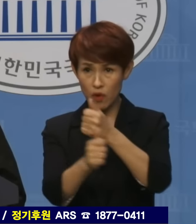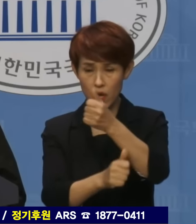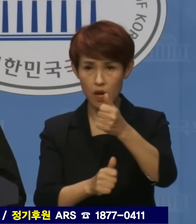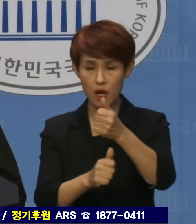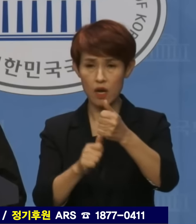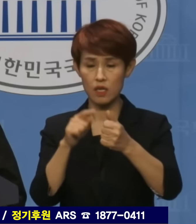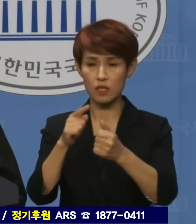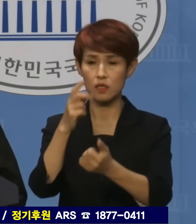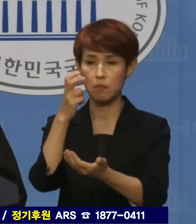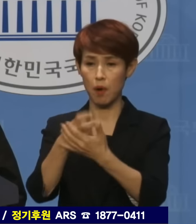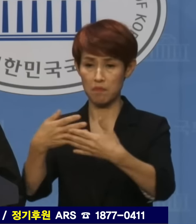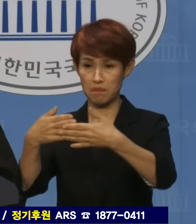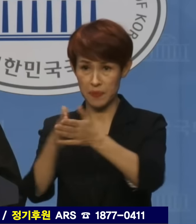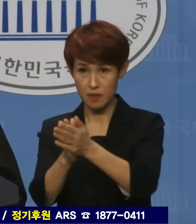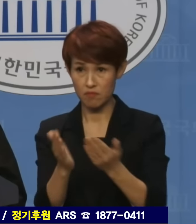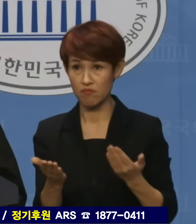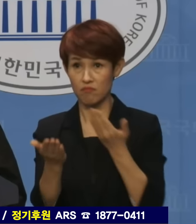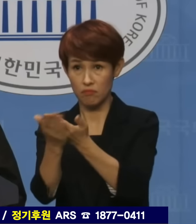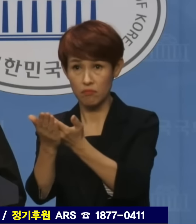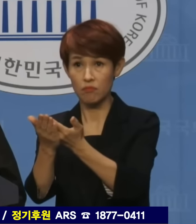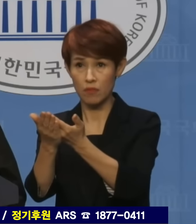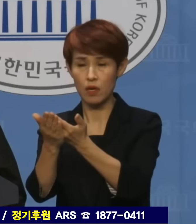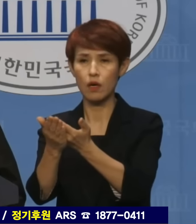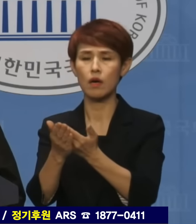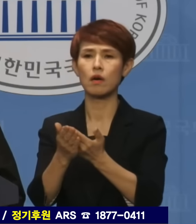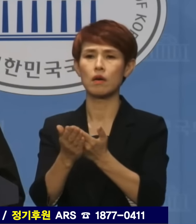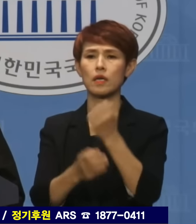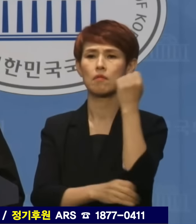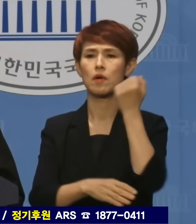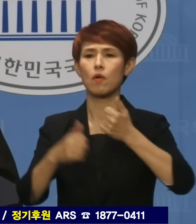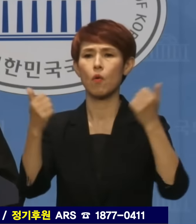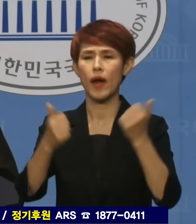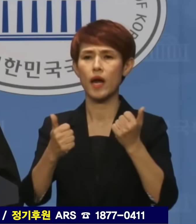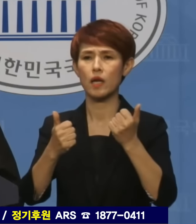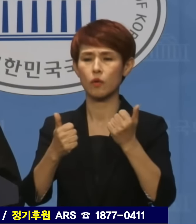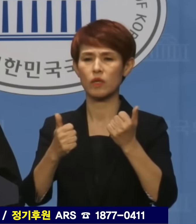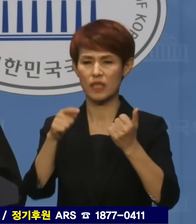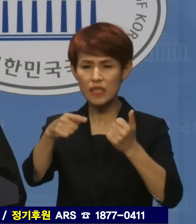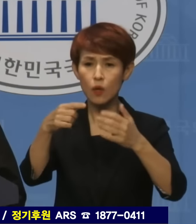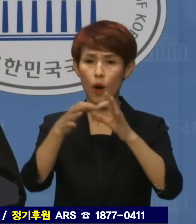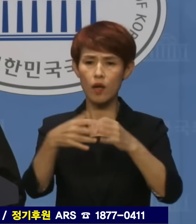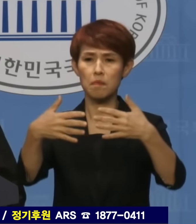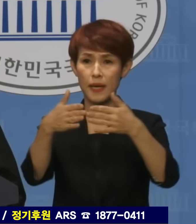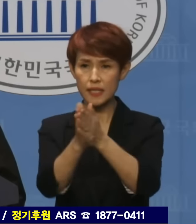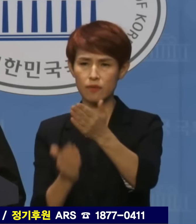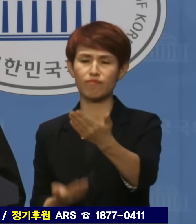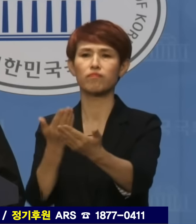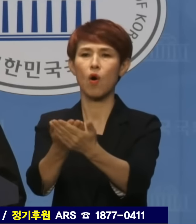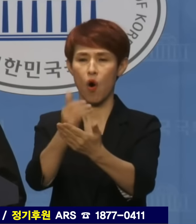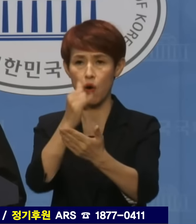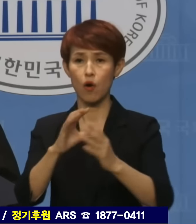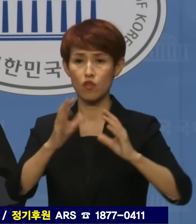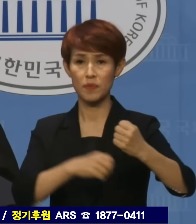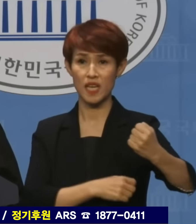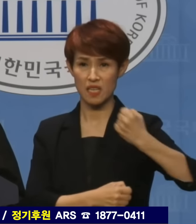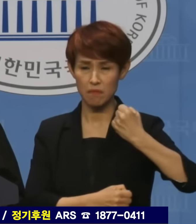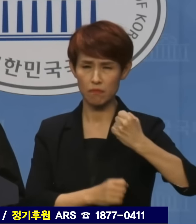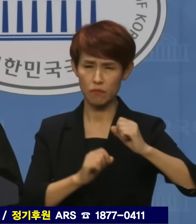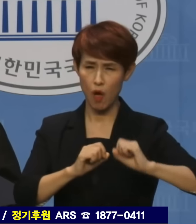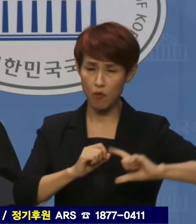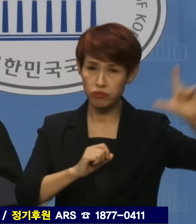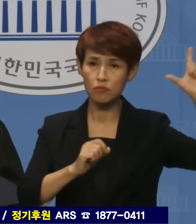폐지안이 의결되면 당일 예정된 본회의에도 폐지안이 상정되고 국민의힘이 다수인